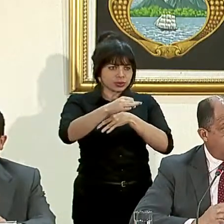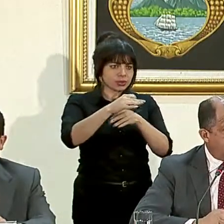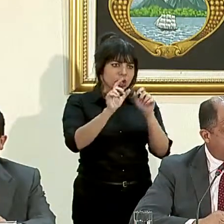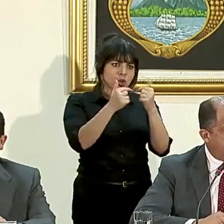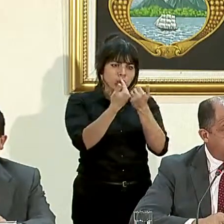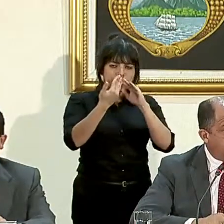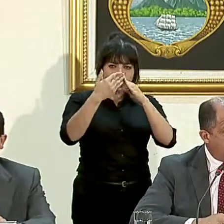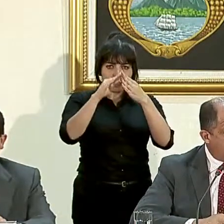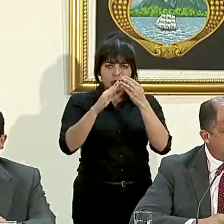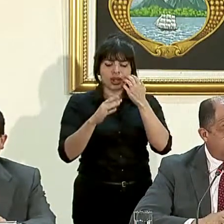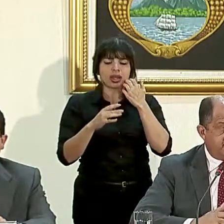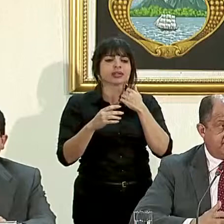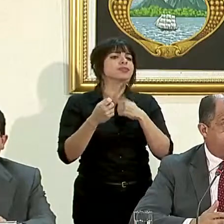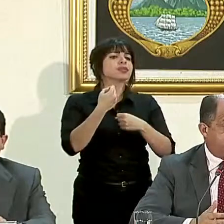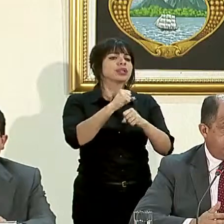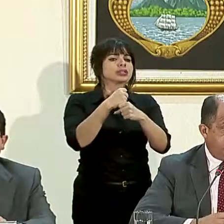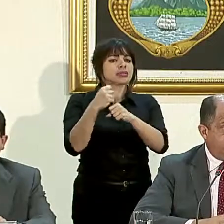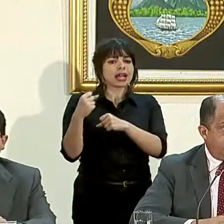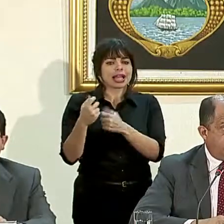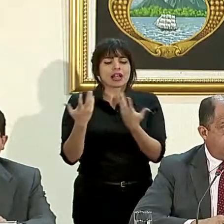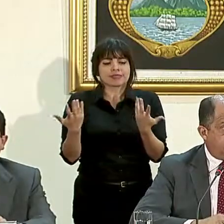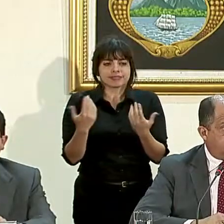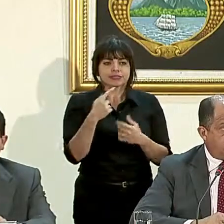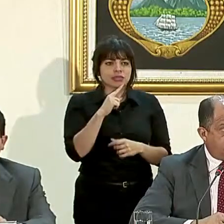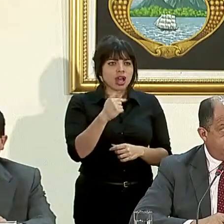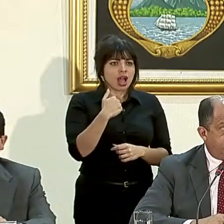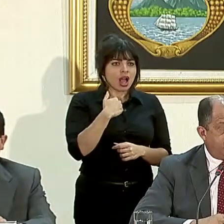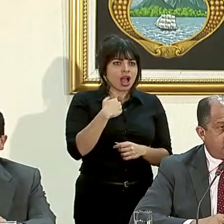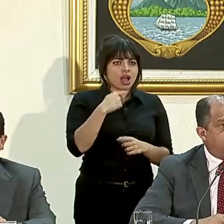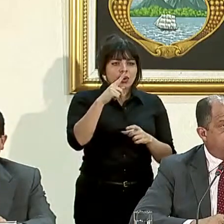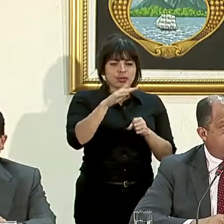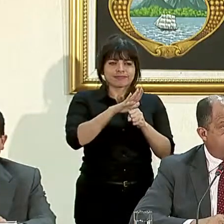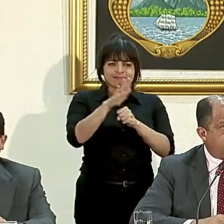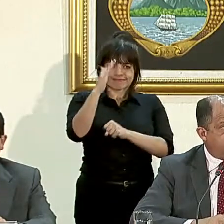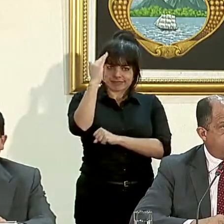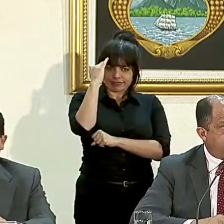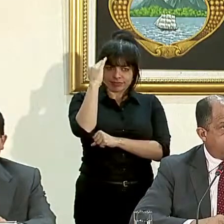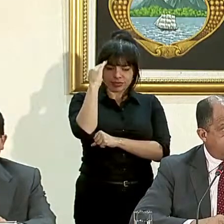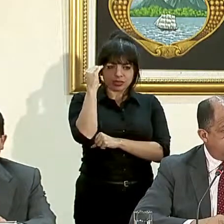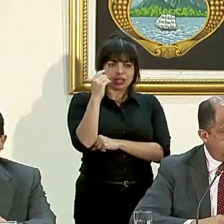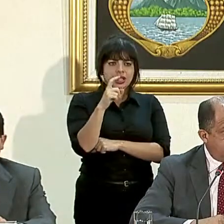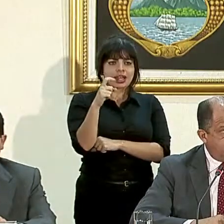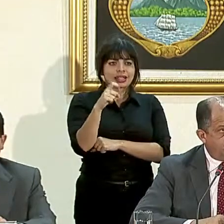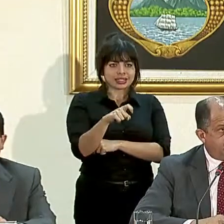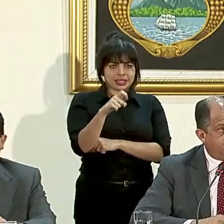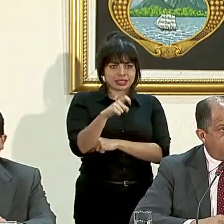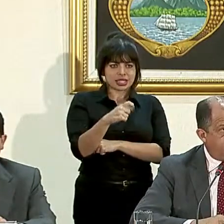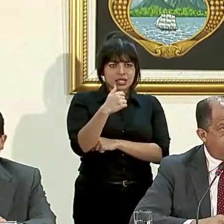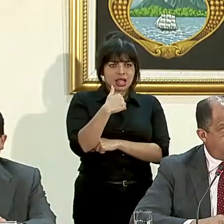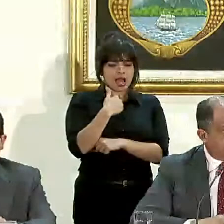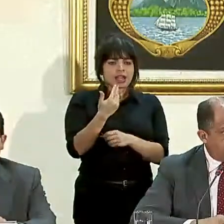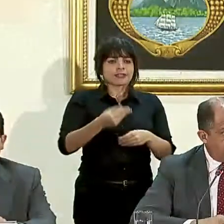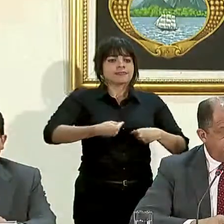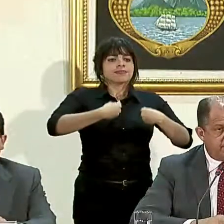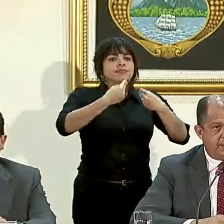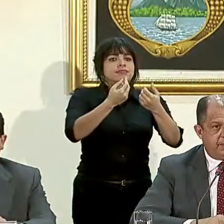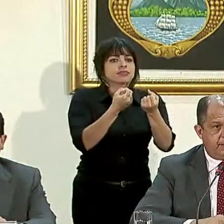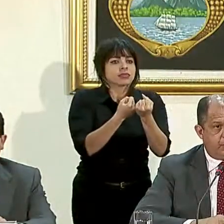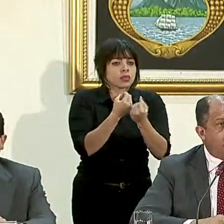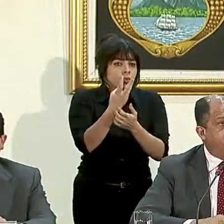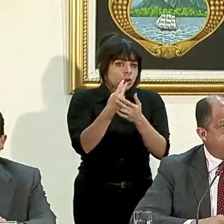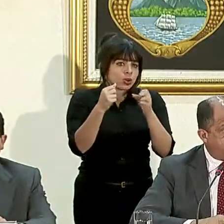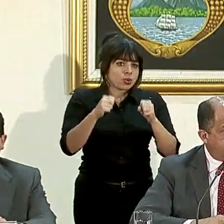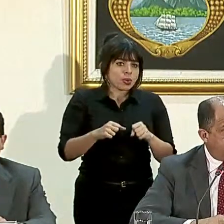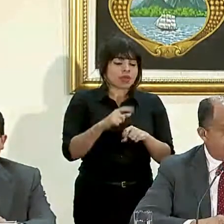grupos comunales, municipalidades. O sea, hay una plena conciencia de la necesidad de retribuir en lo que se pueda y